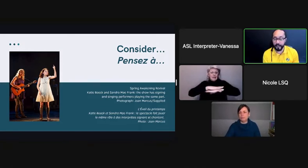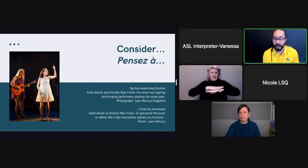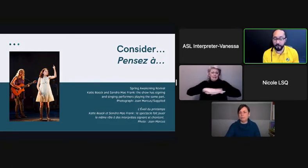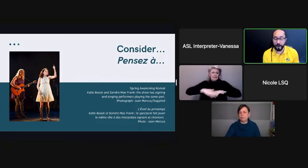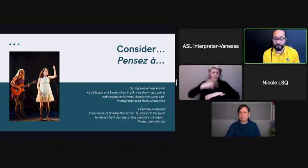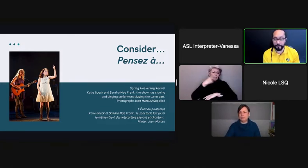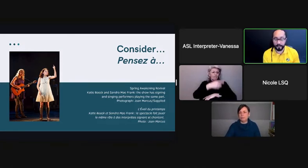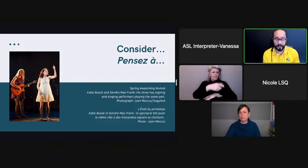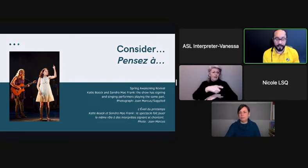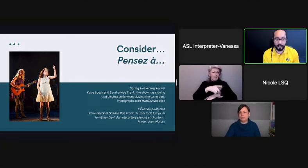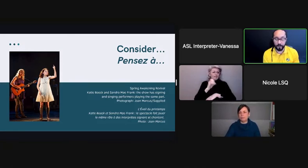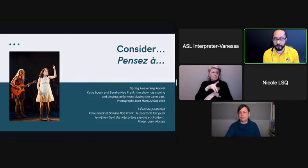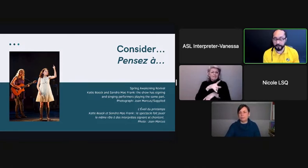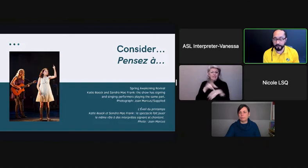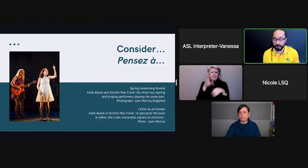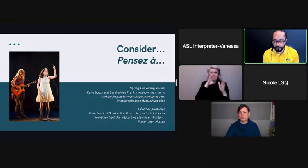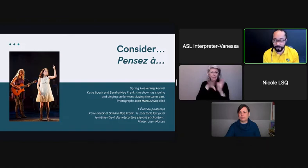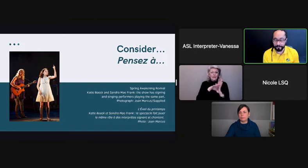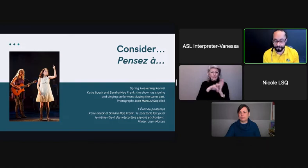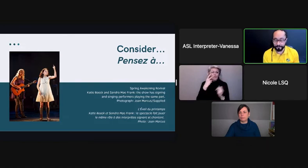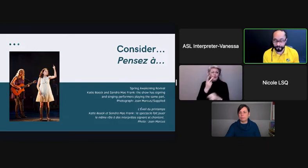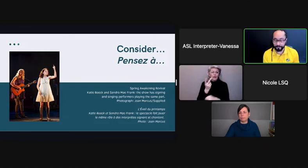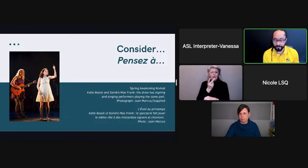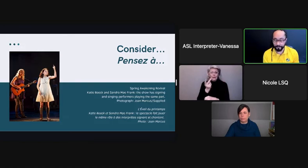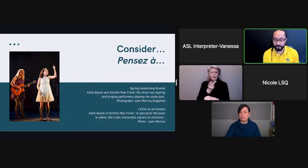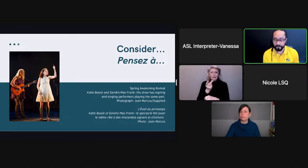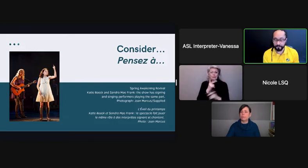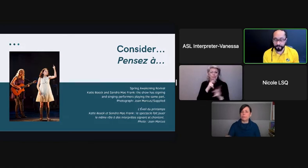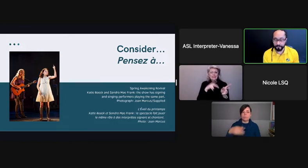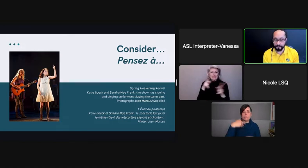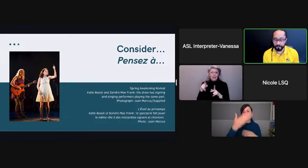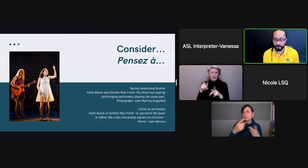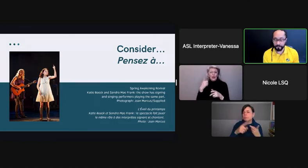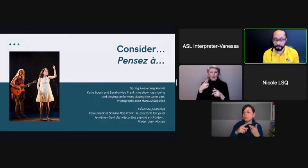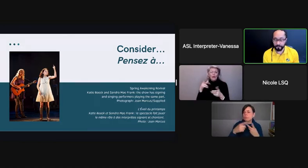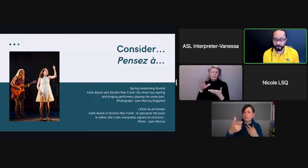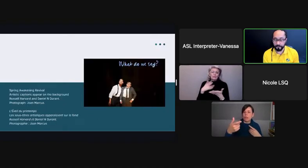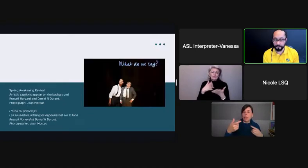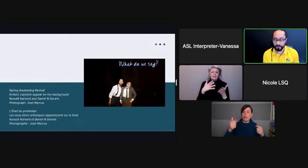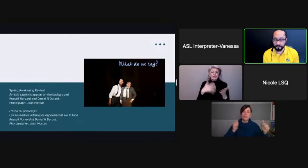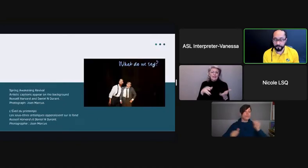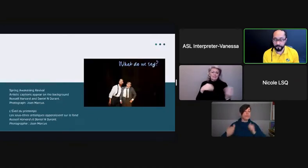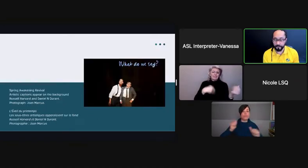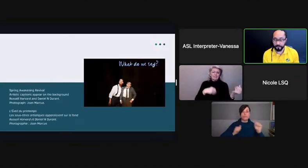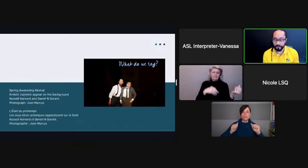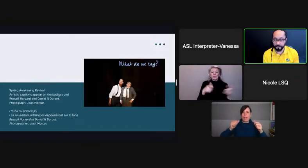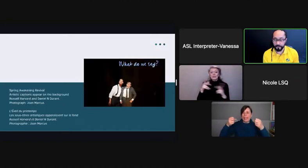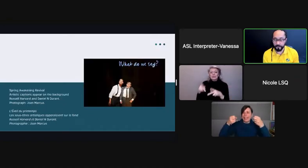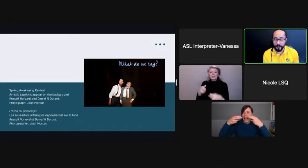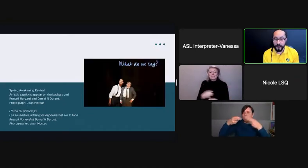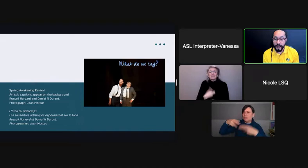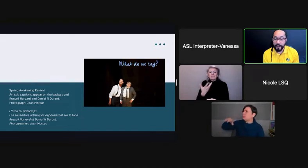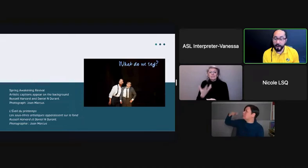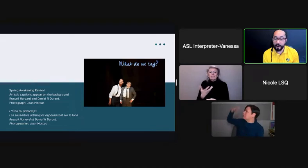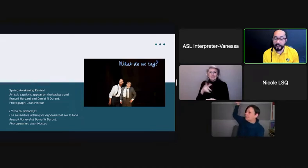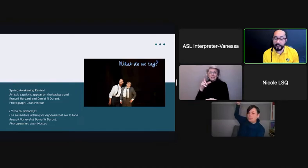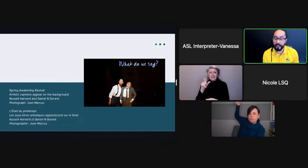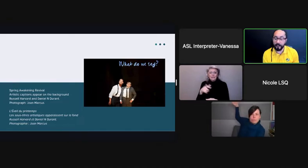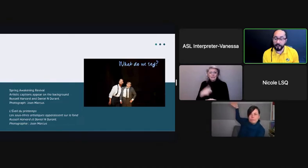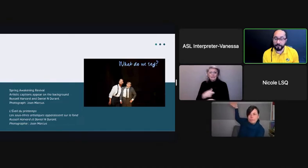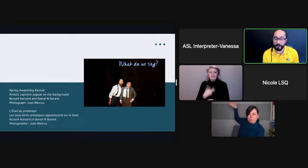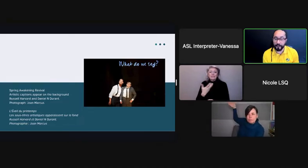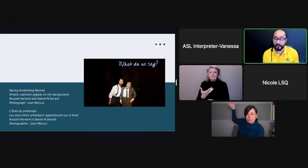ici sur la diapo, en fait, on voit qu'il un musicien et quelqu'un qui s'exprime dans le langage des signes.